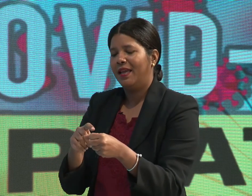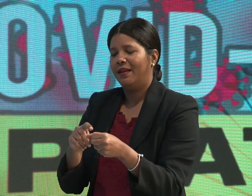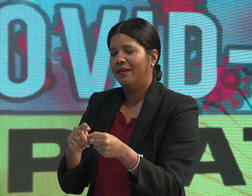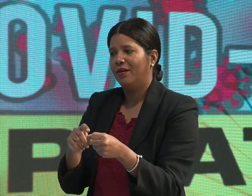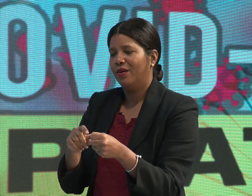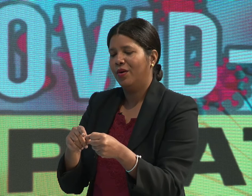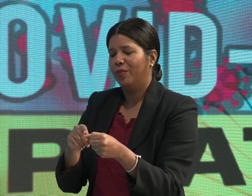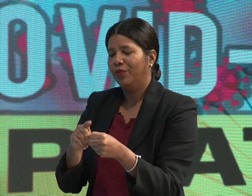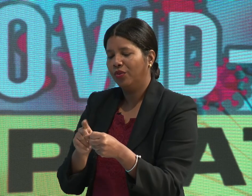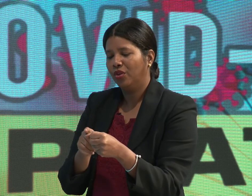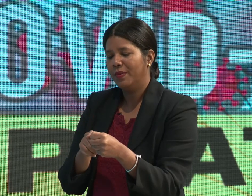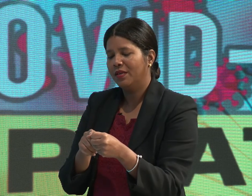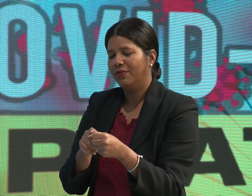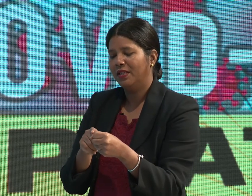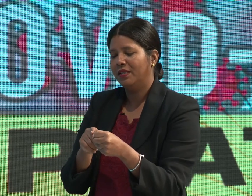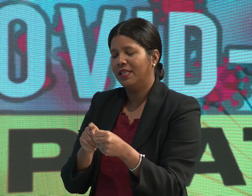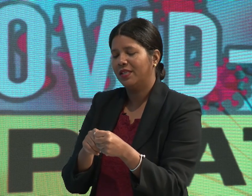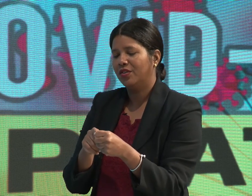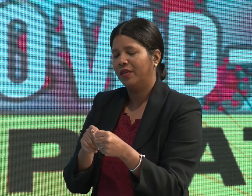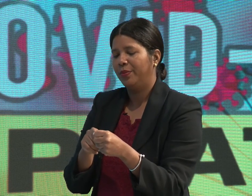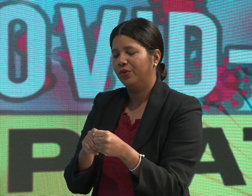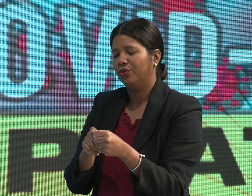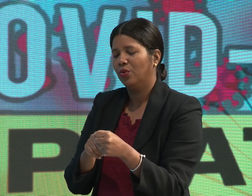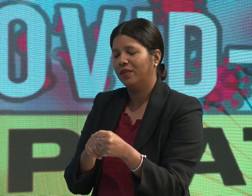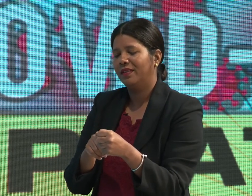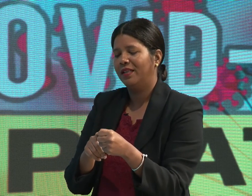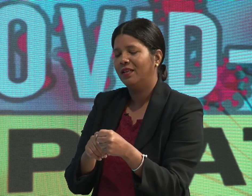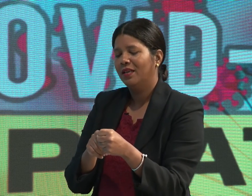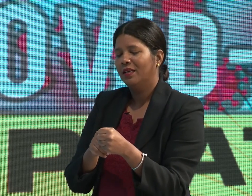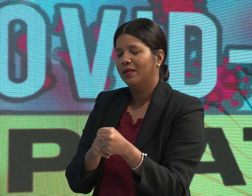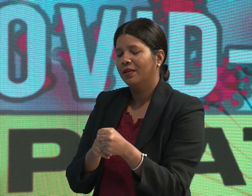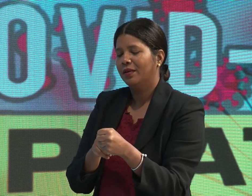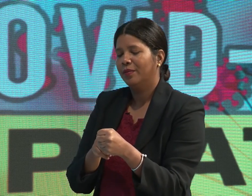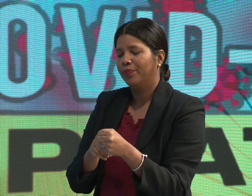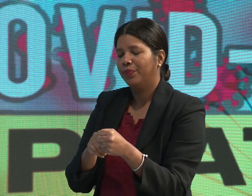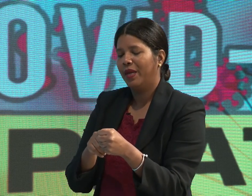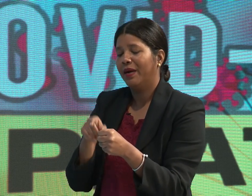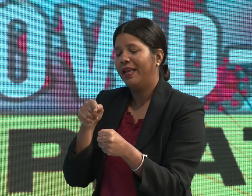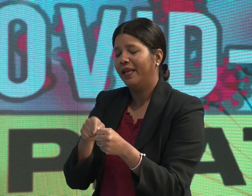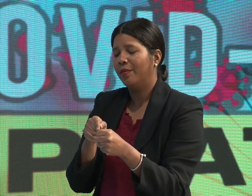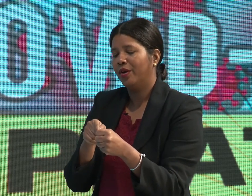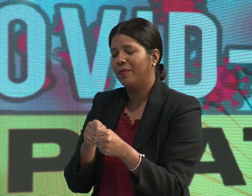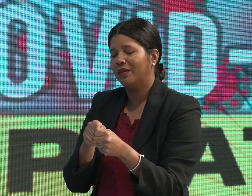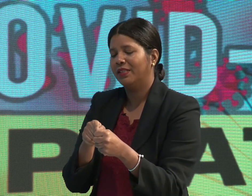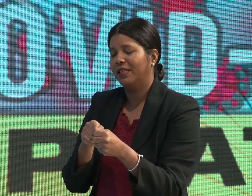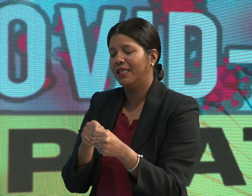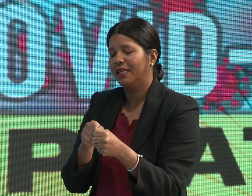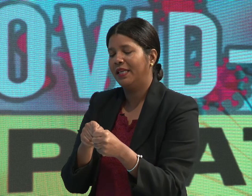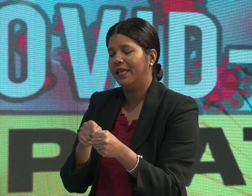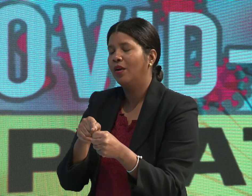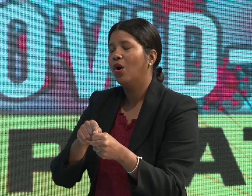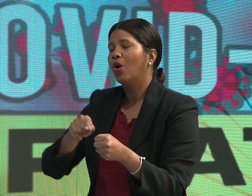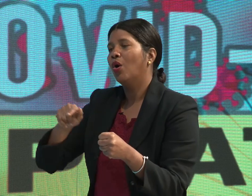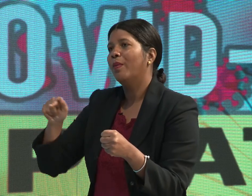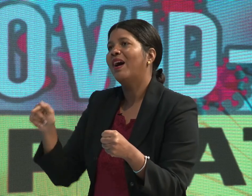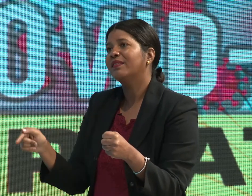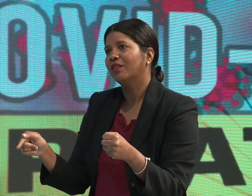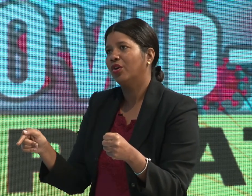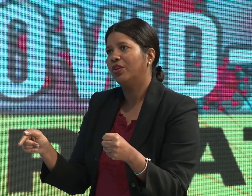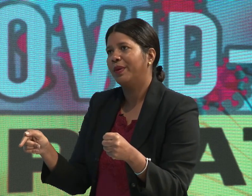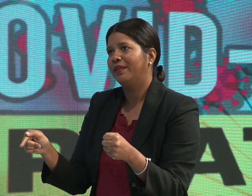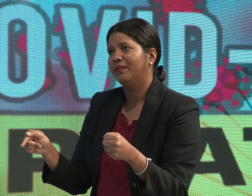Okay. En sommige van de crèches en peuterscholen zijn, hebben gelijk gebruik gemaakt van de gelegenheid